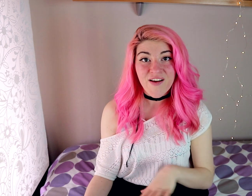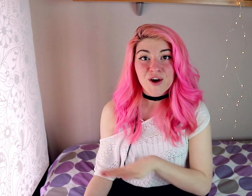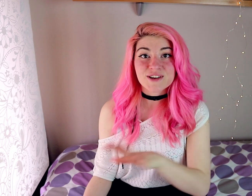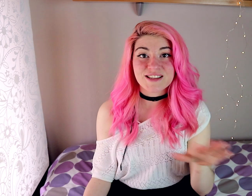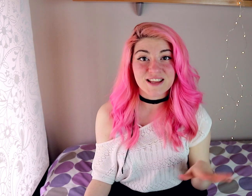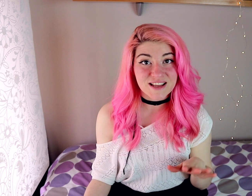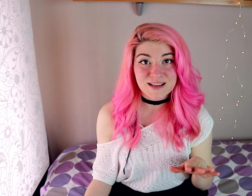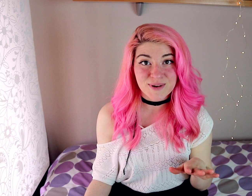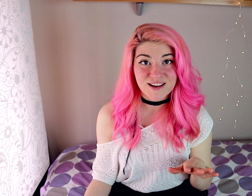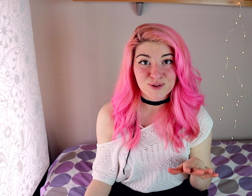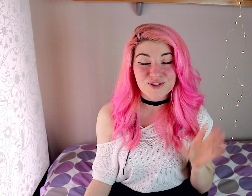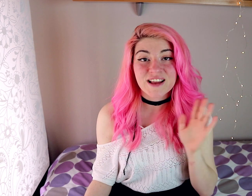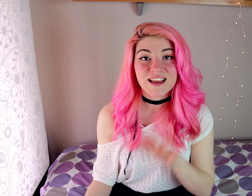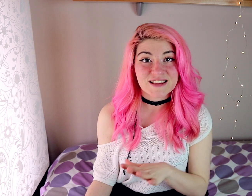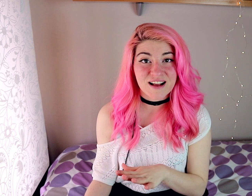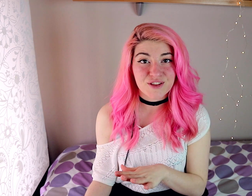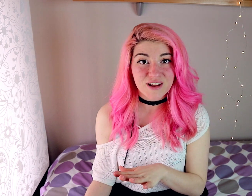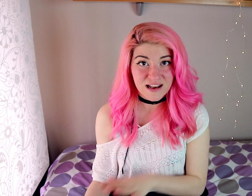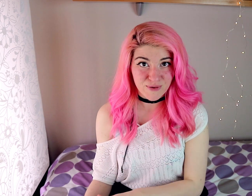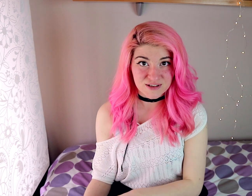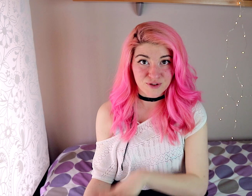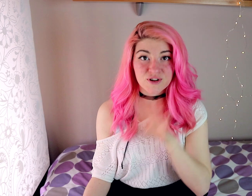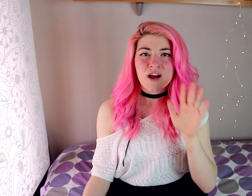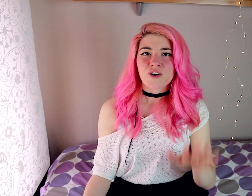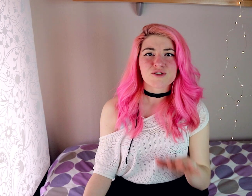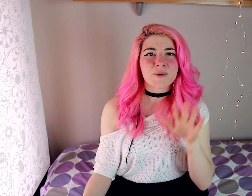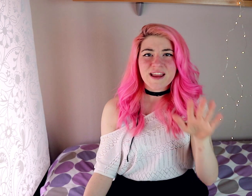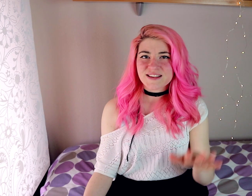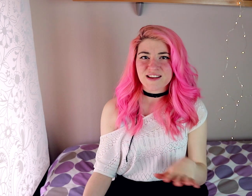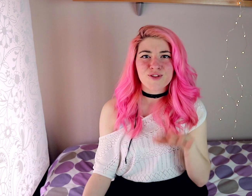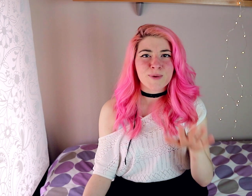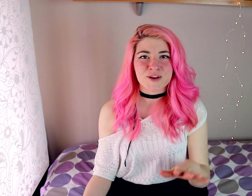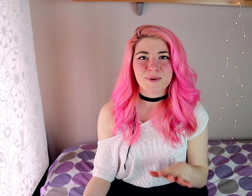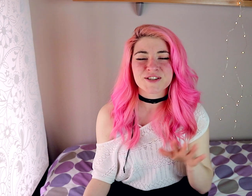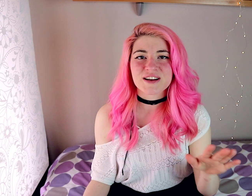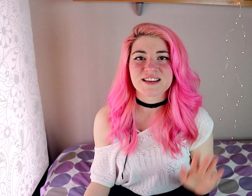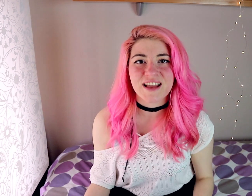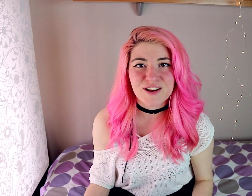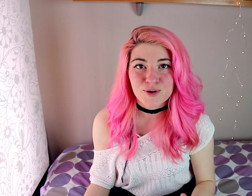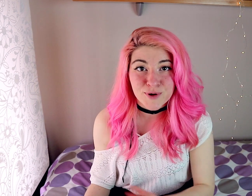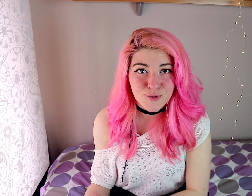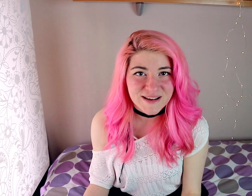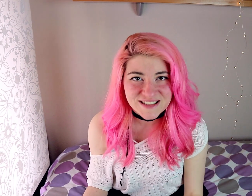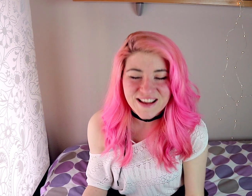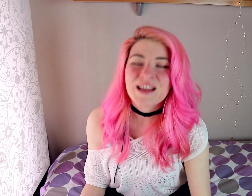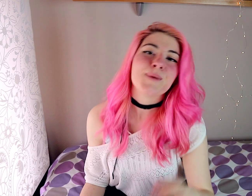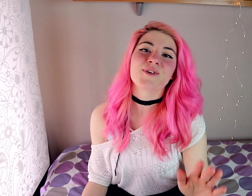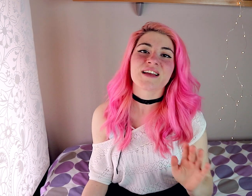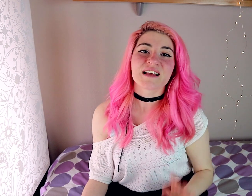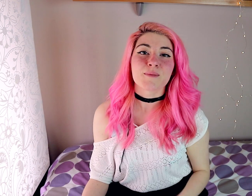os intentéis aprender todos esta canción en lengua de signos. Os lo voy a ir enseñando paso a paso, así que no preocuparse, porque las